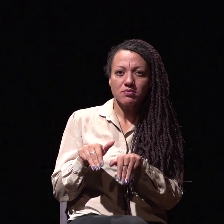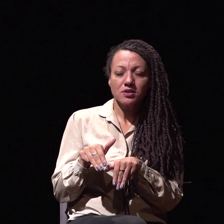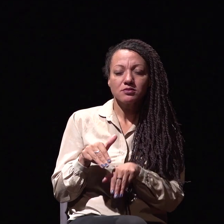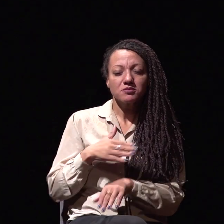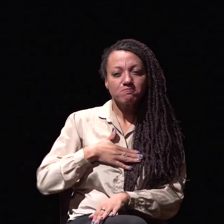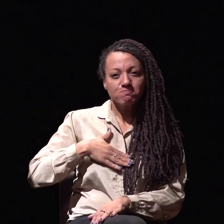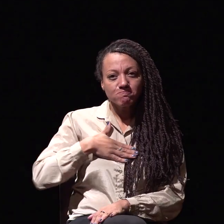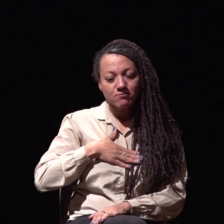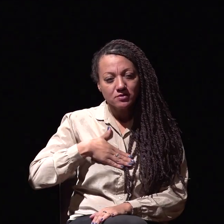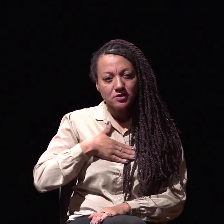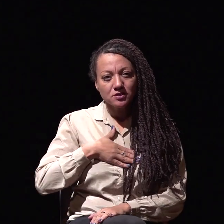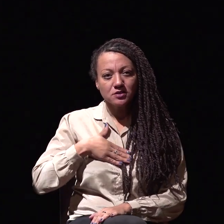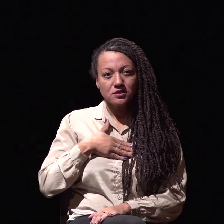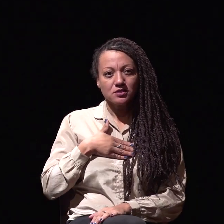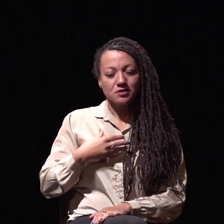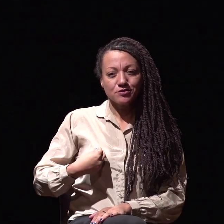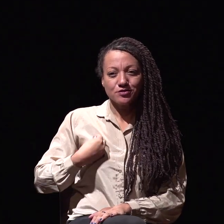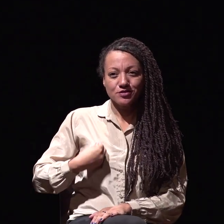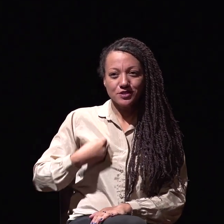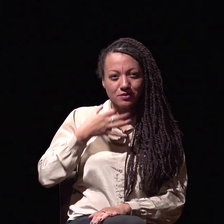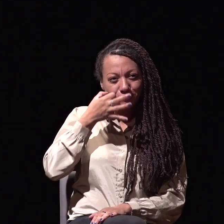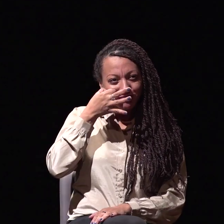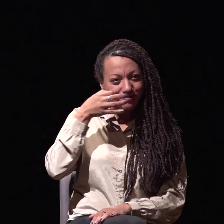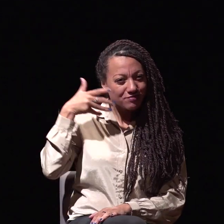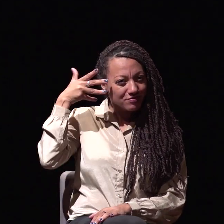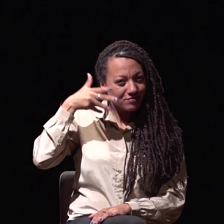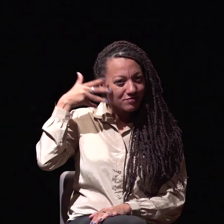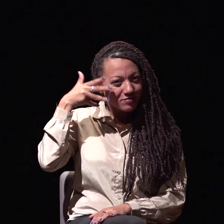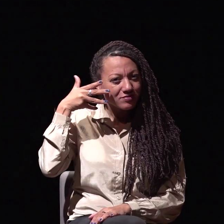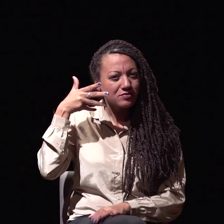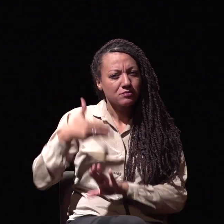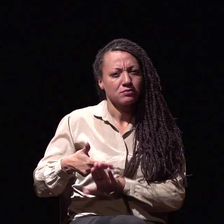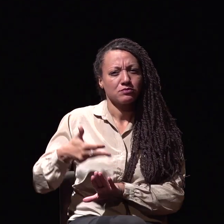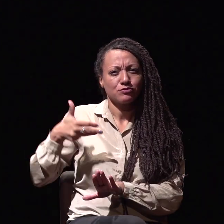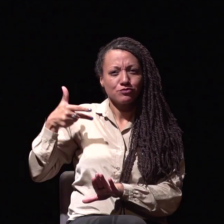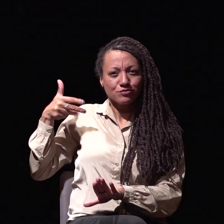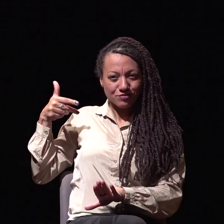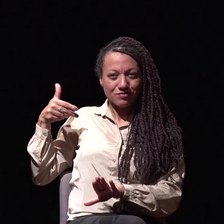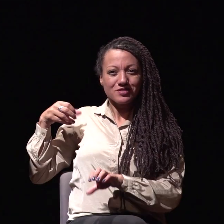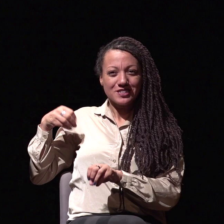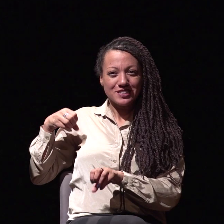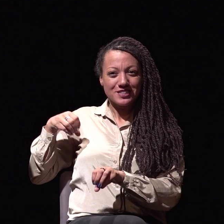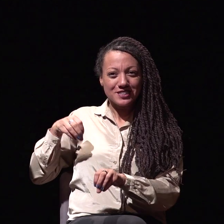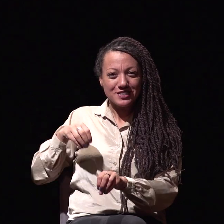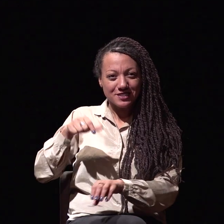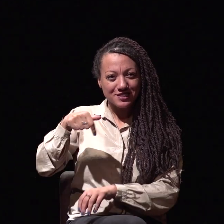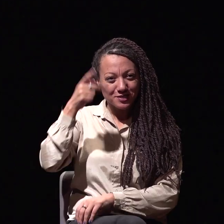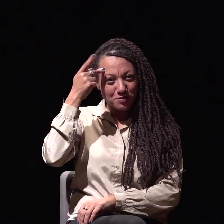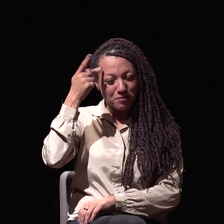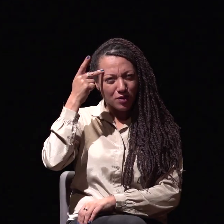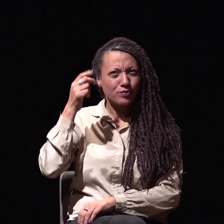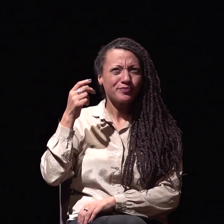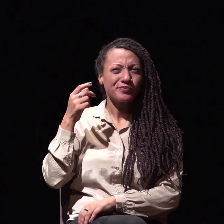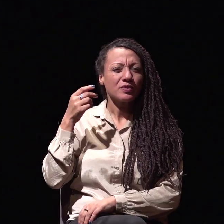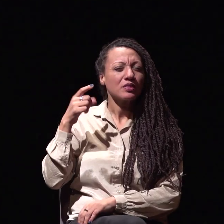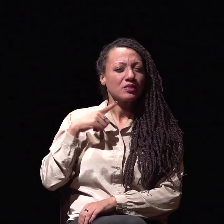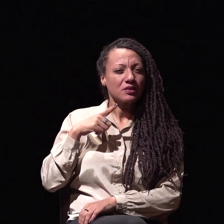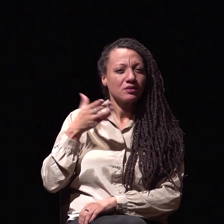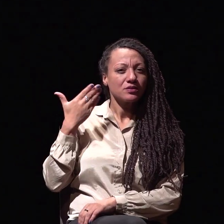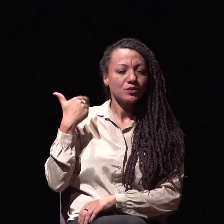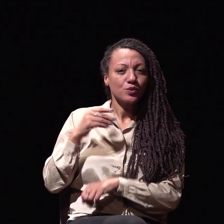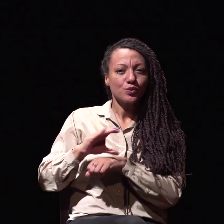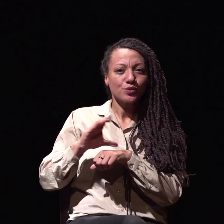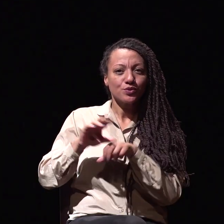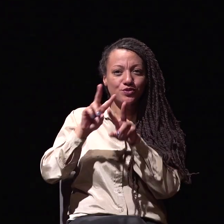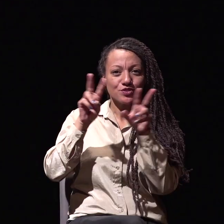uma honra poder estar aqui. Depois de alguns anos lecionando aqui também, eu dei um curso no MASP